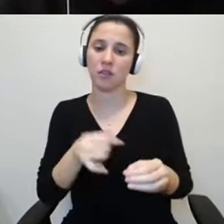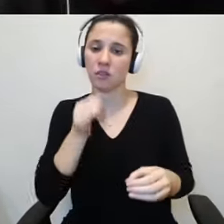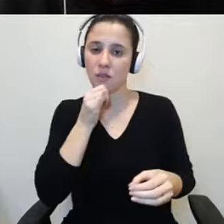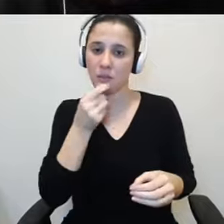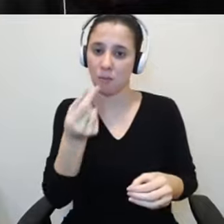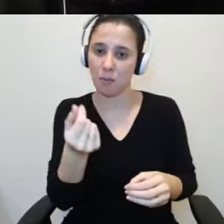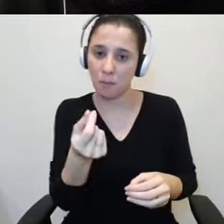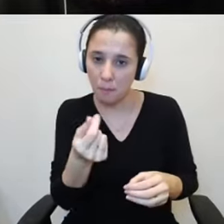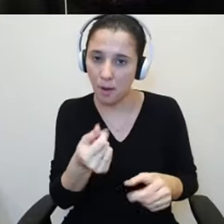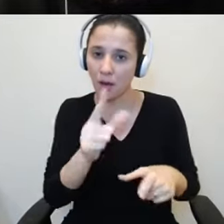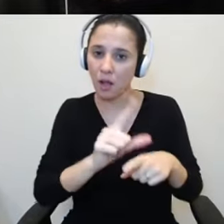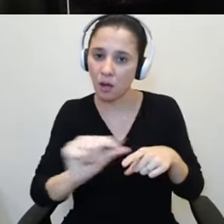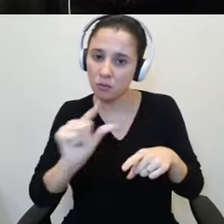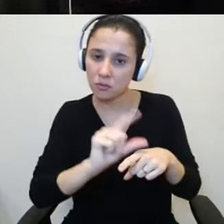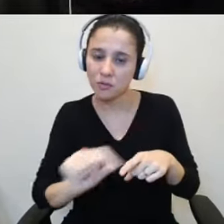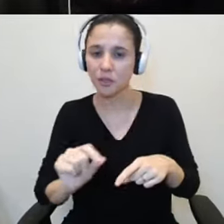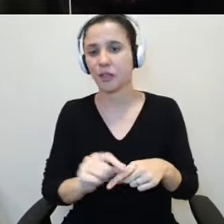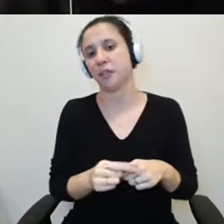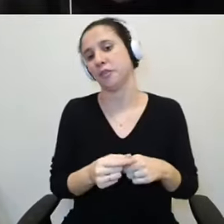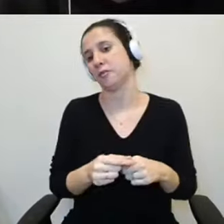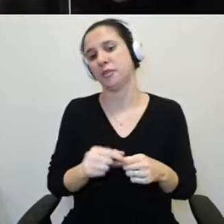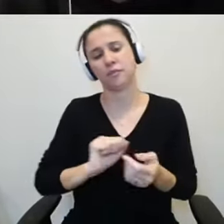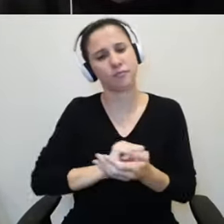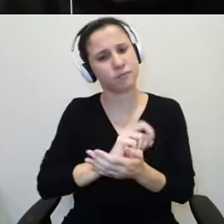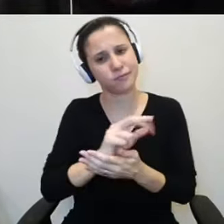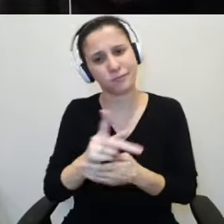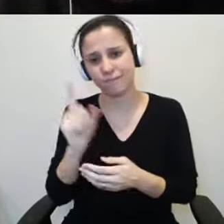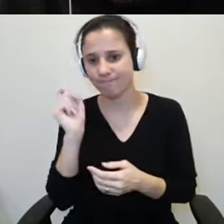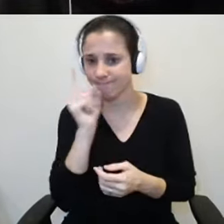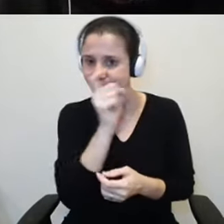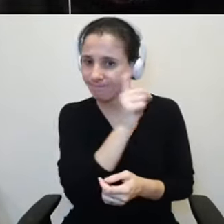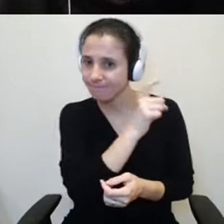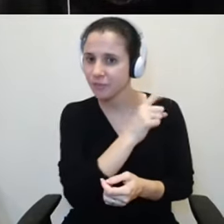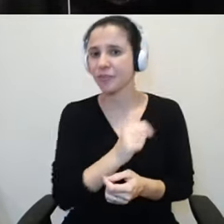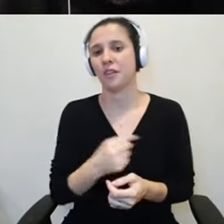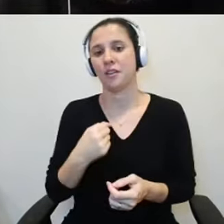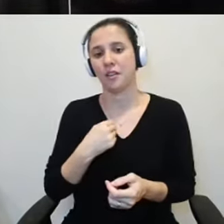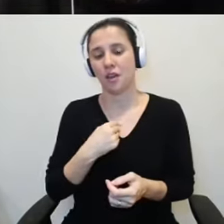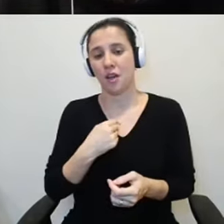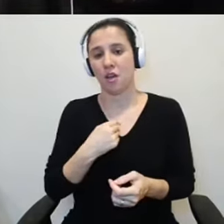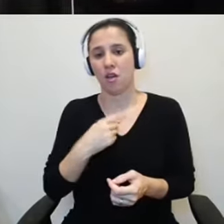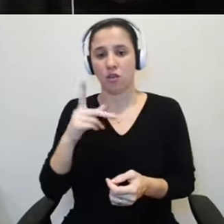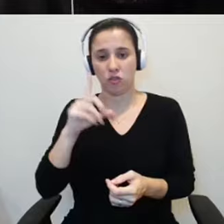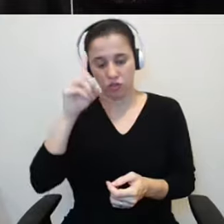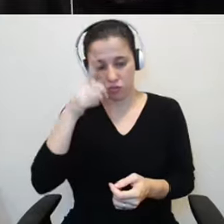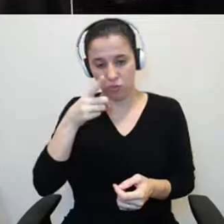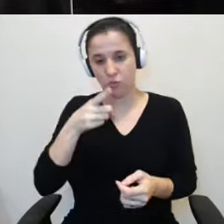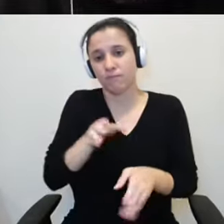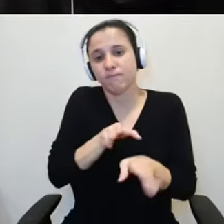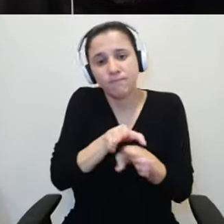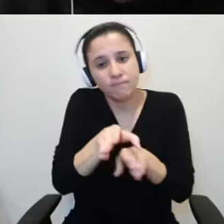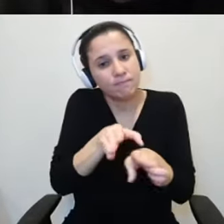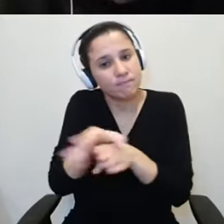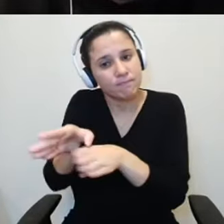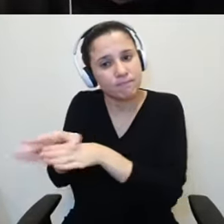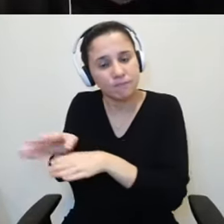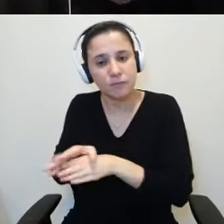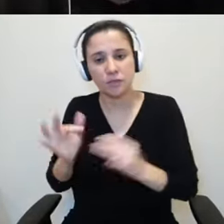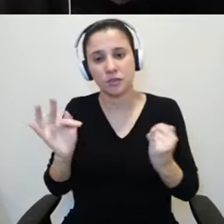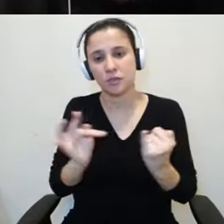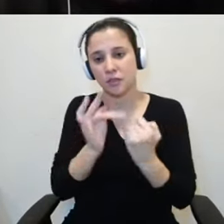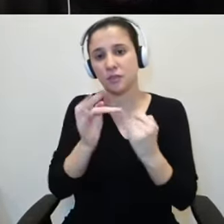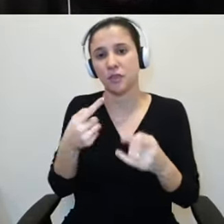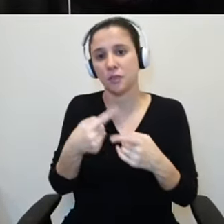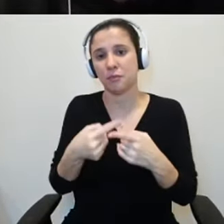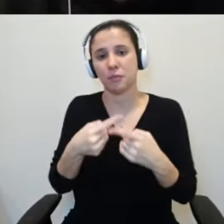República, e por aí vai. Então é muito complicado a gente dar essa orientação para vocês, porque nós não sai fora do nosso